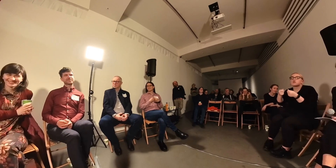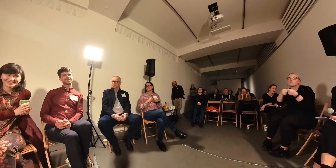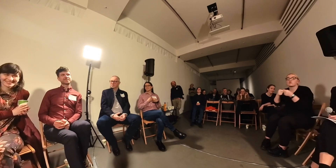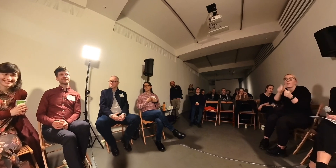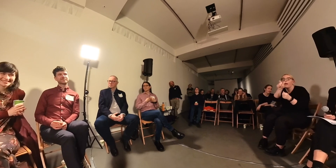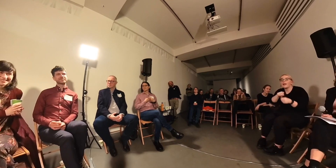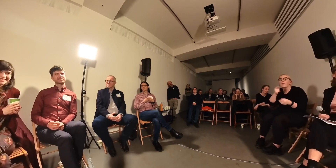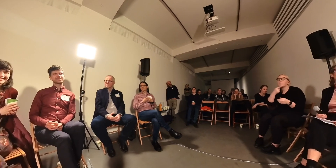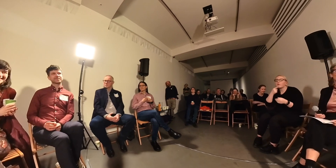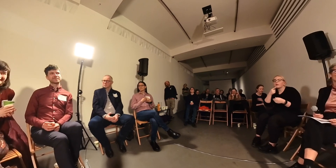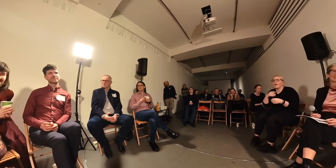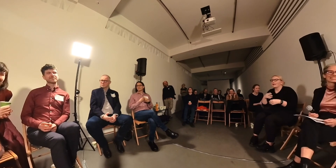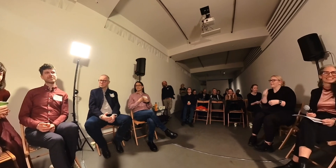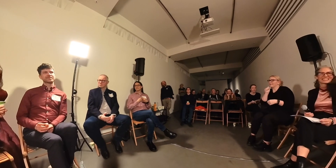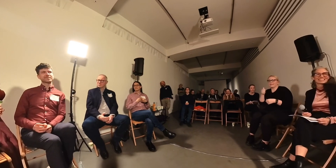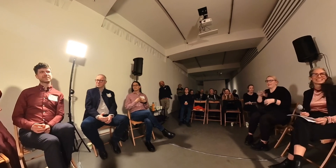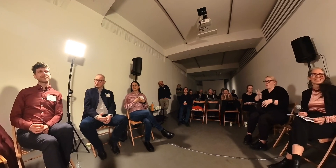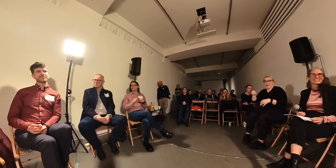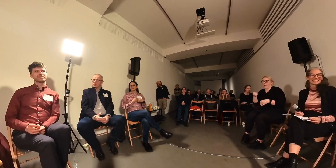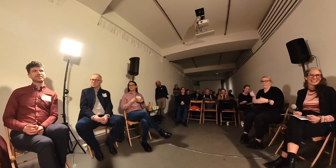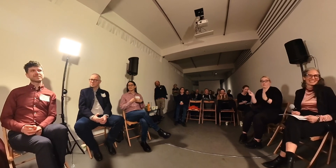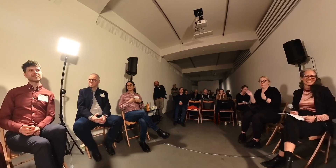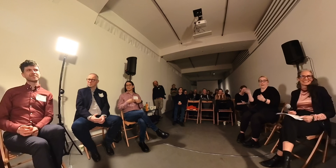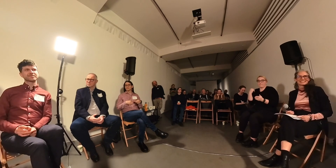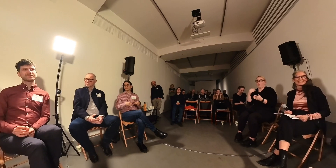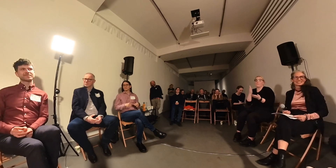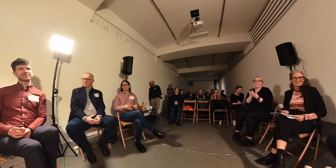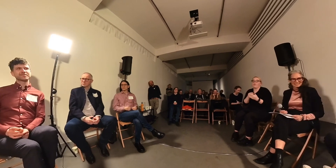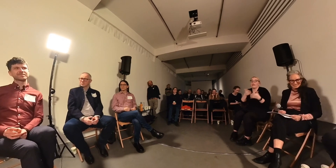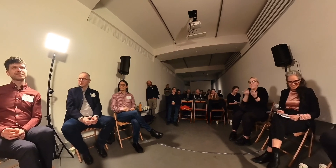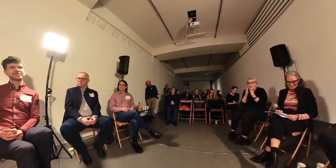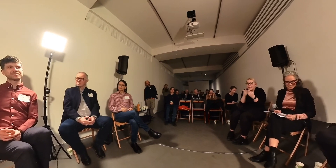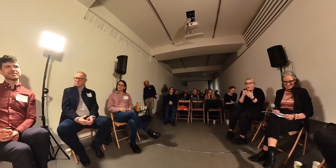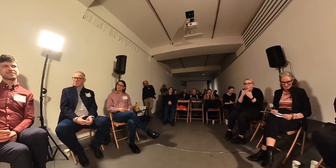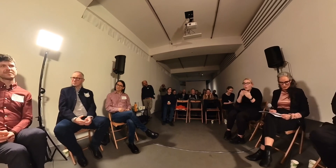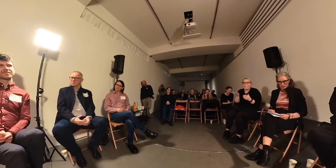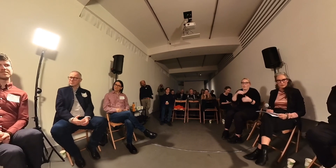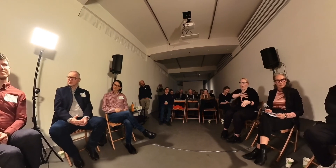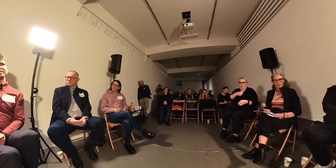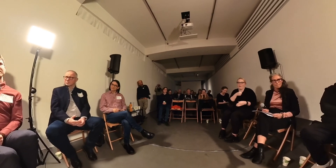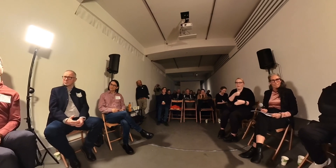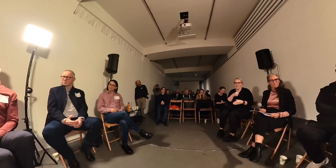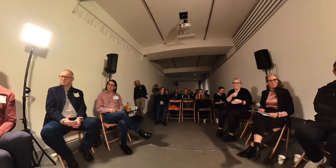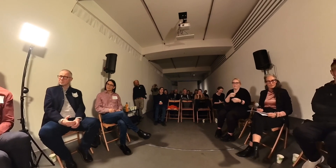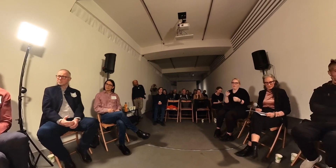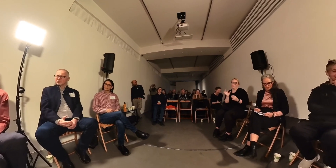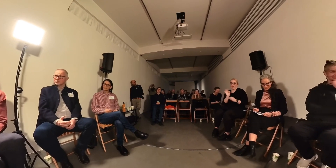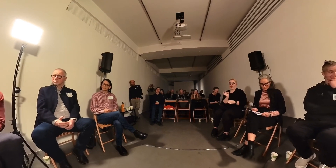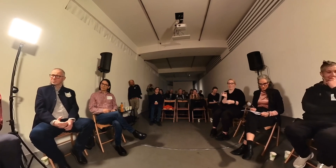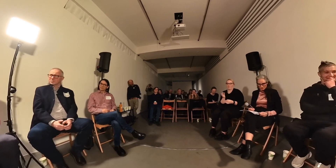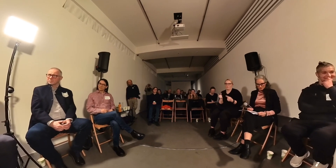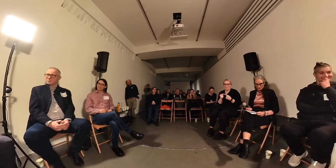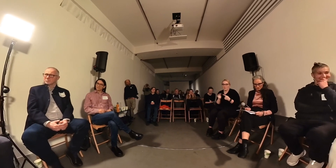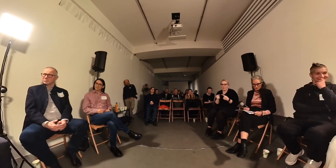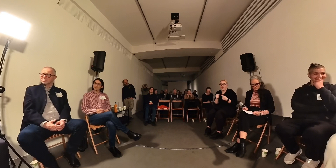Ju budem citovať od naštvania. Majú dodnes z tej školy. Takže vlastne my sme už na to chceli samozrejme strašne dlho